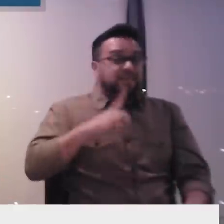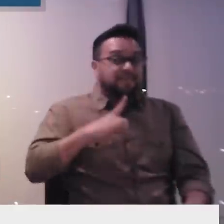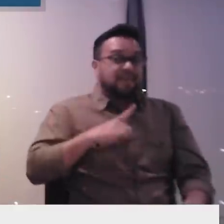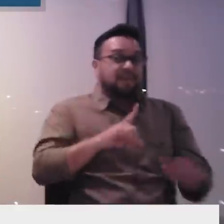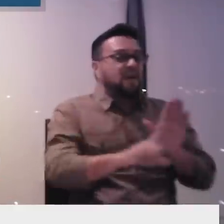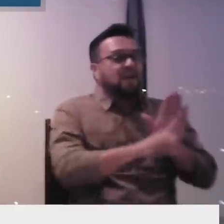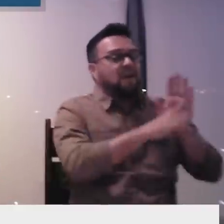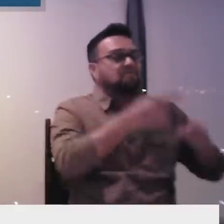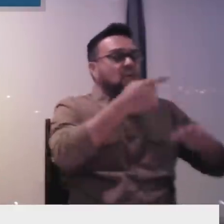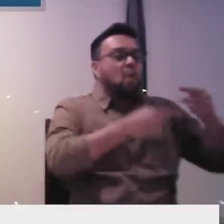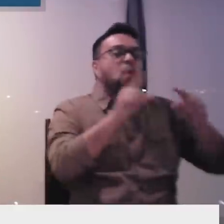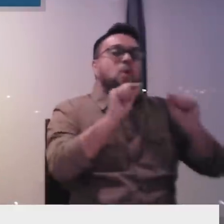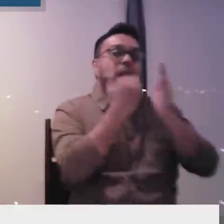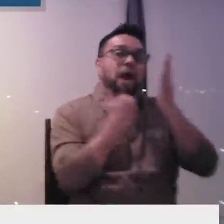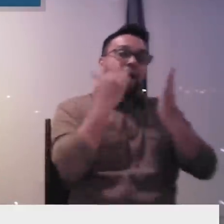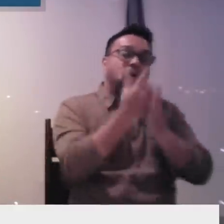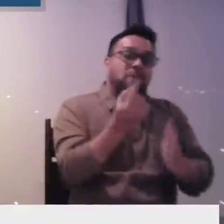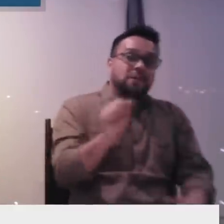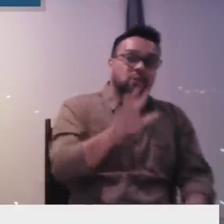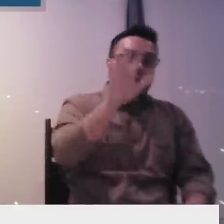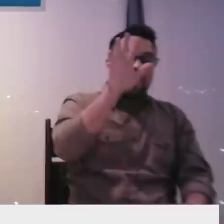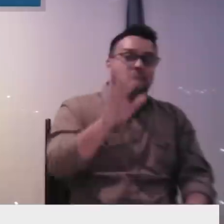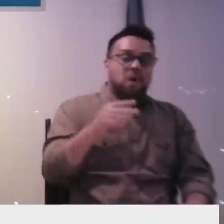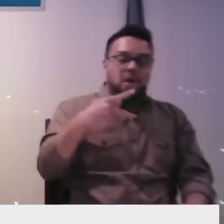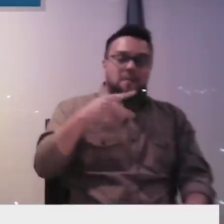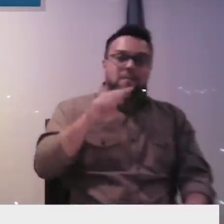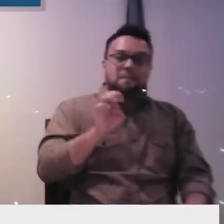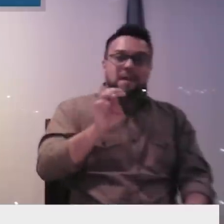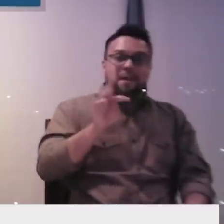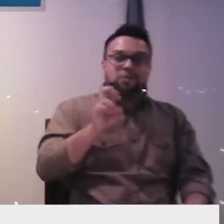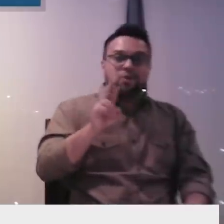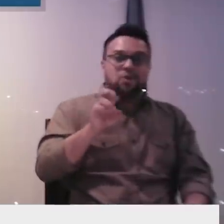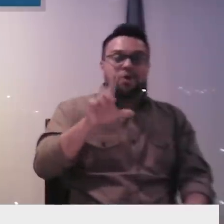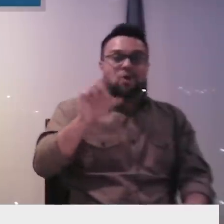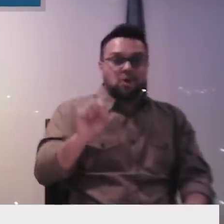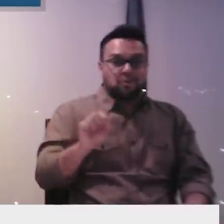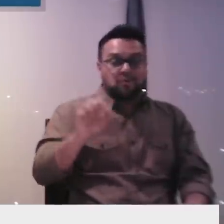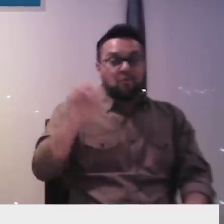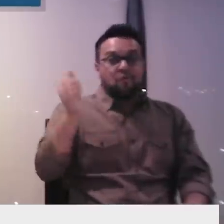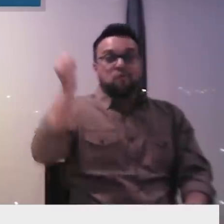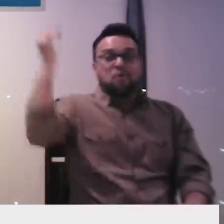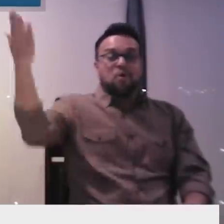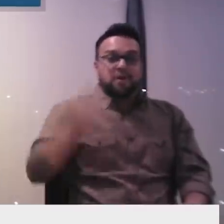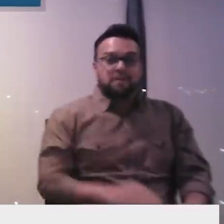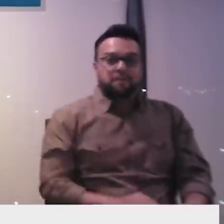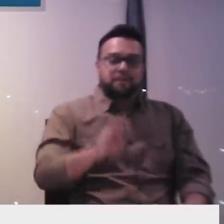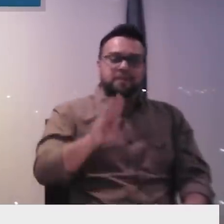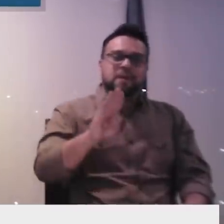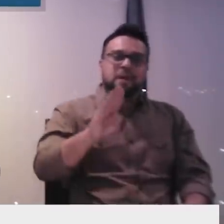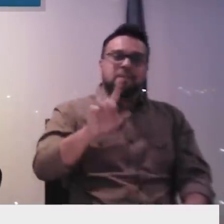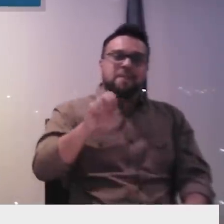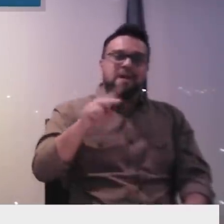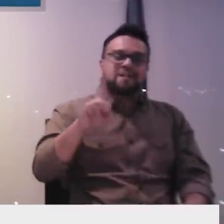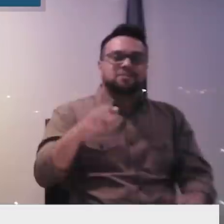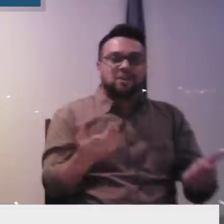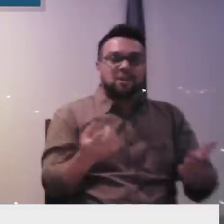seja, aumentou o petróleo Brent lá fora, Ferraz me corrija aqui, tá? O Brent lá fora, que é cotado em dólar, o